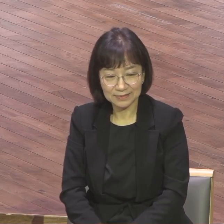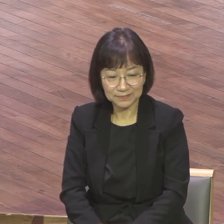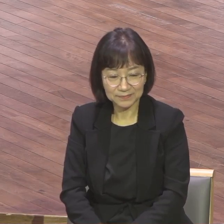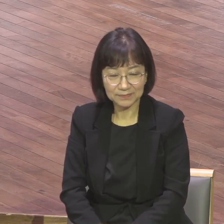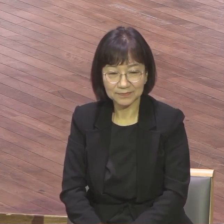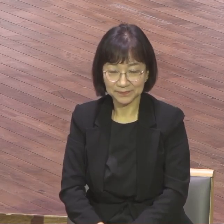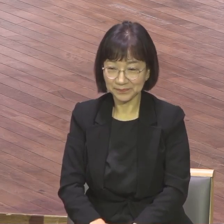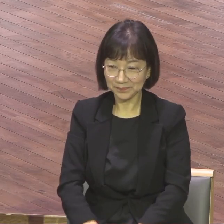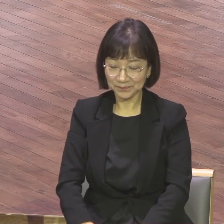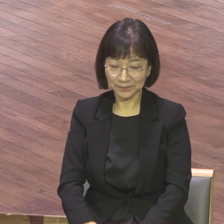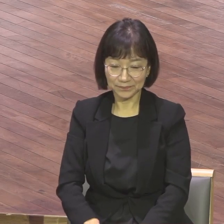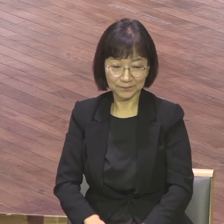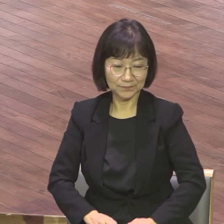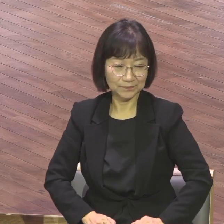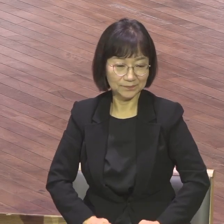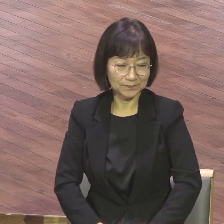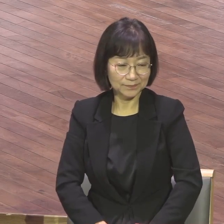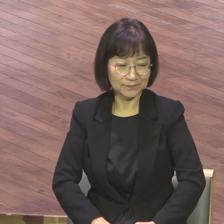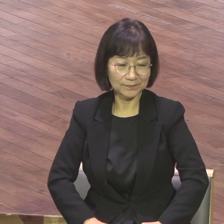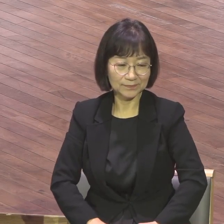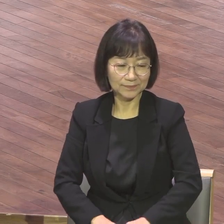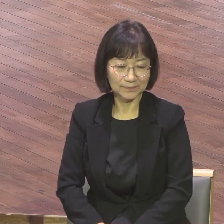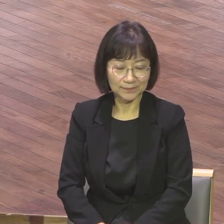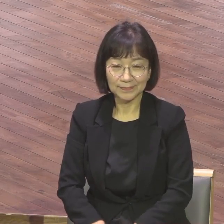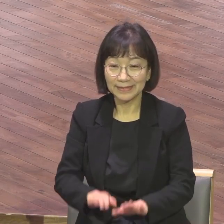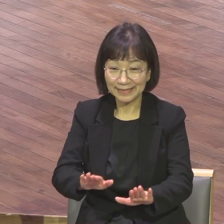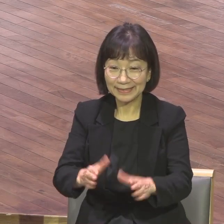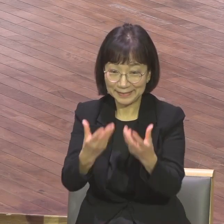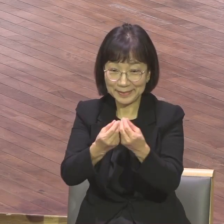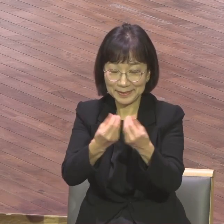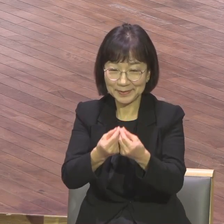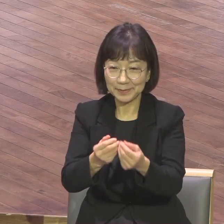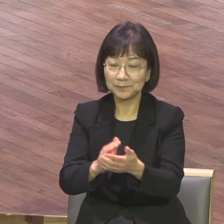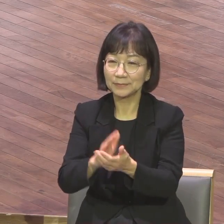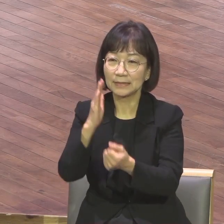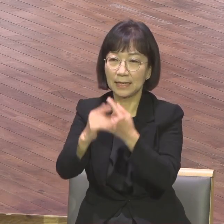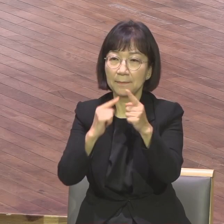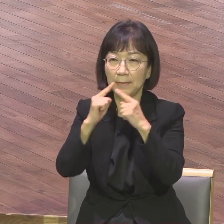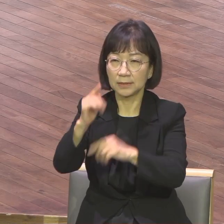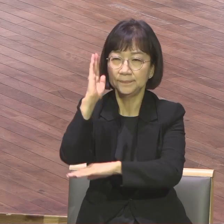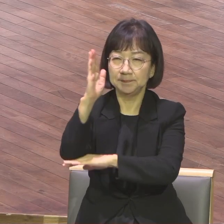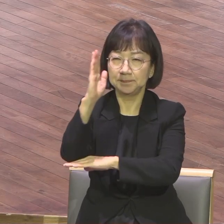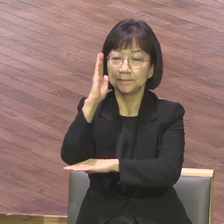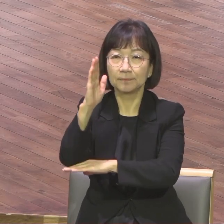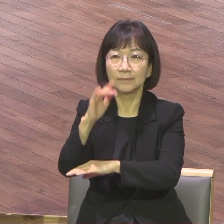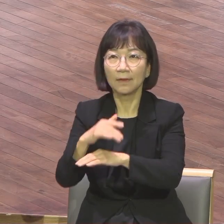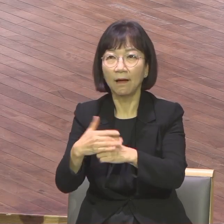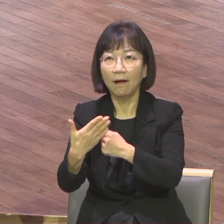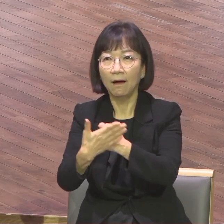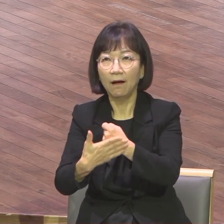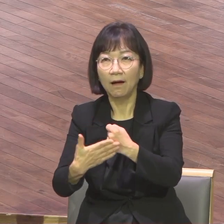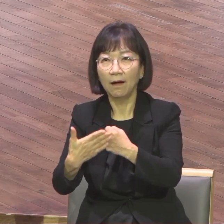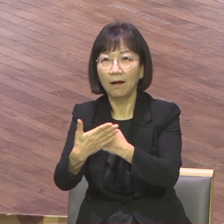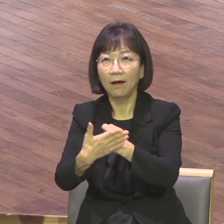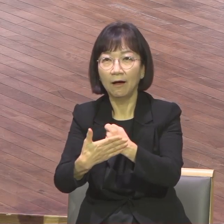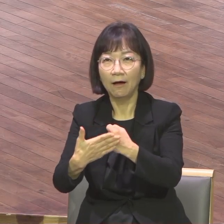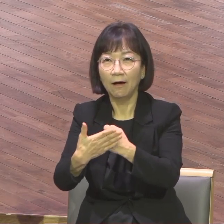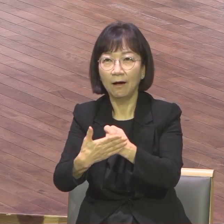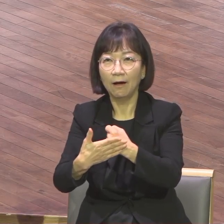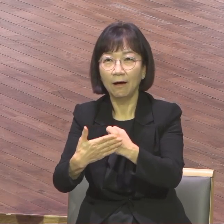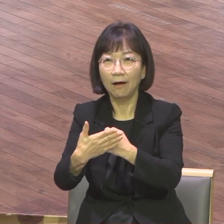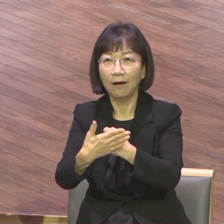은혜를 받으면요. 하나님의 말씀에 은혜를 받으면요. 예배 성경하면요.